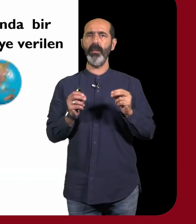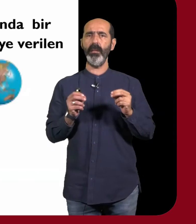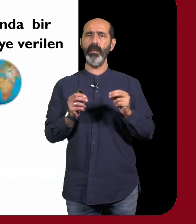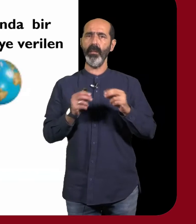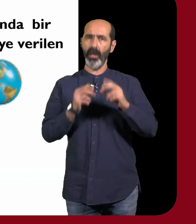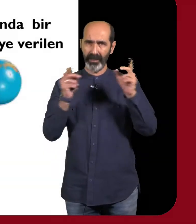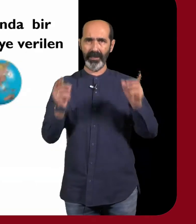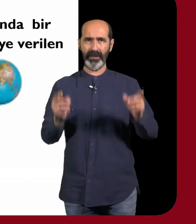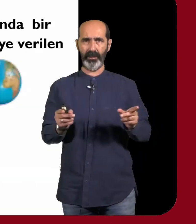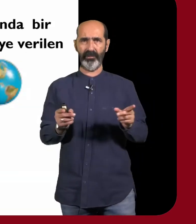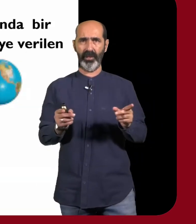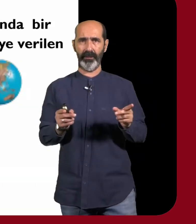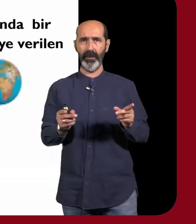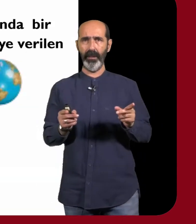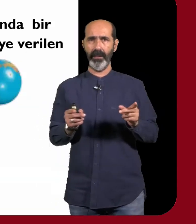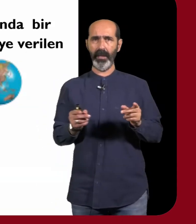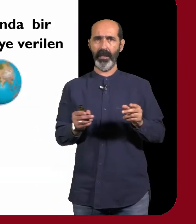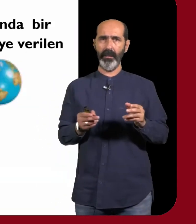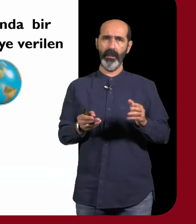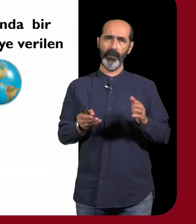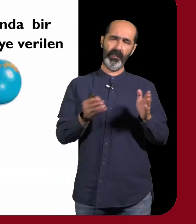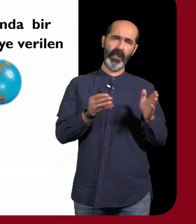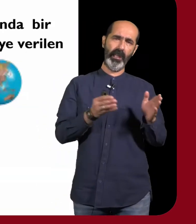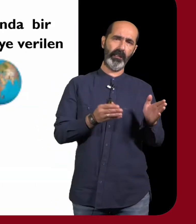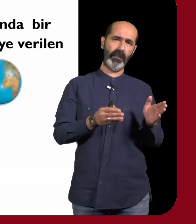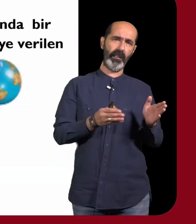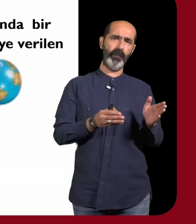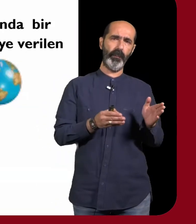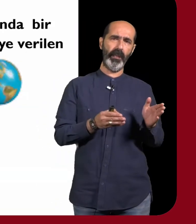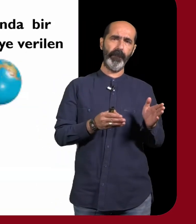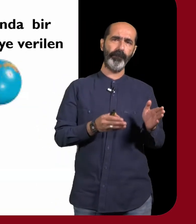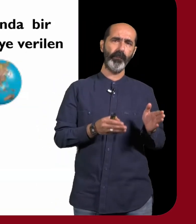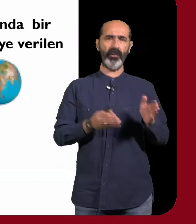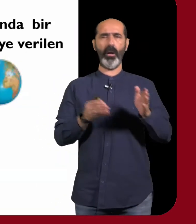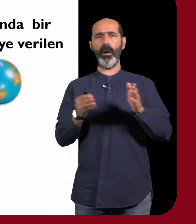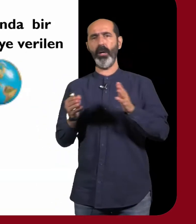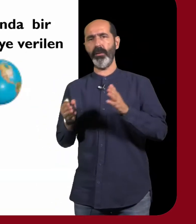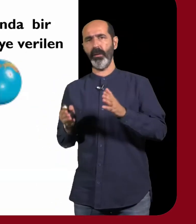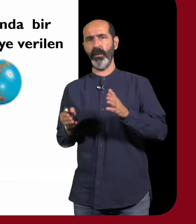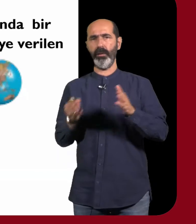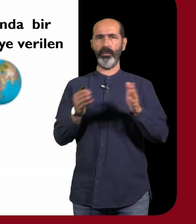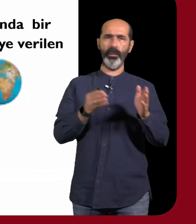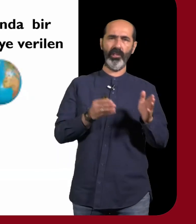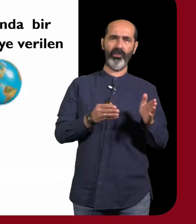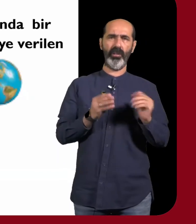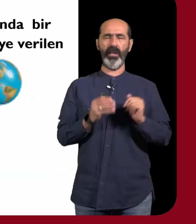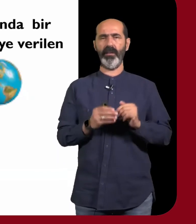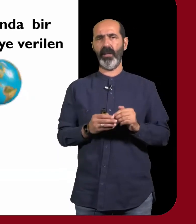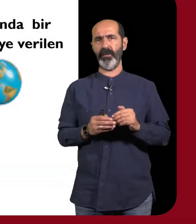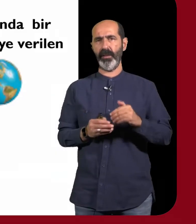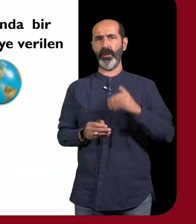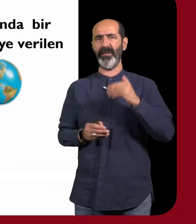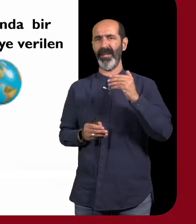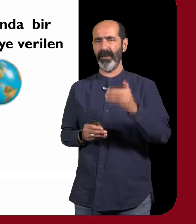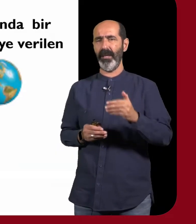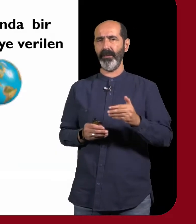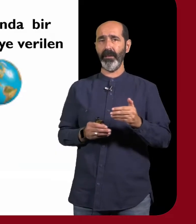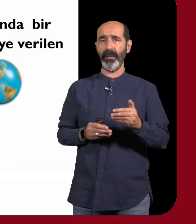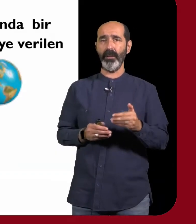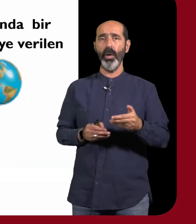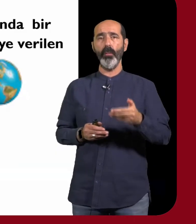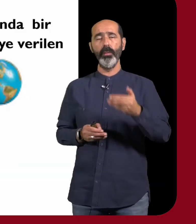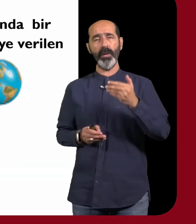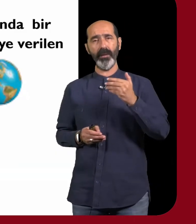22 harekete bakacağız yani Biz genellikle takvimleri işte Ay yılı Güneş yılı esasına göre